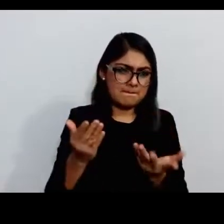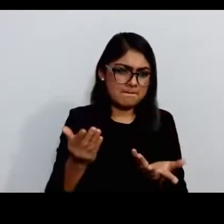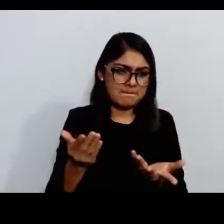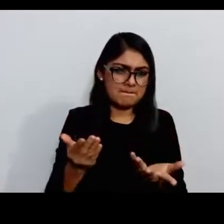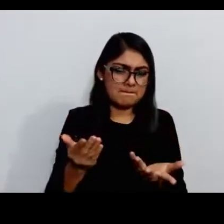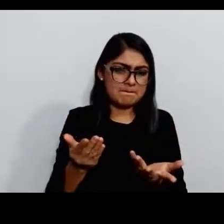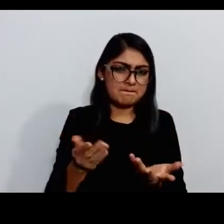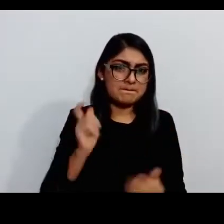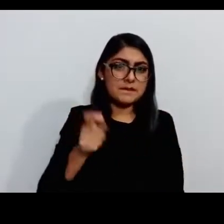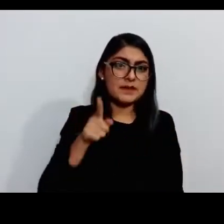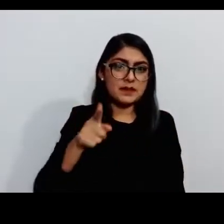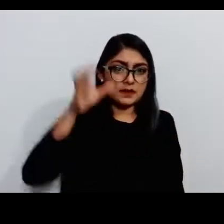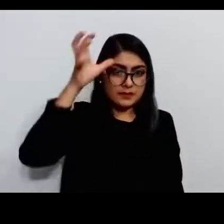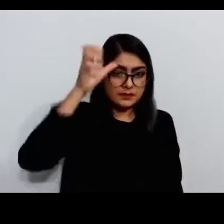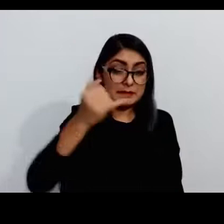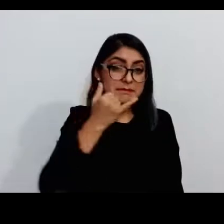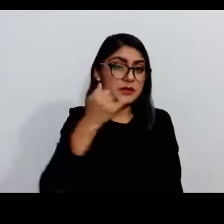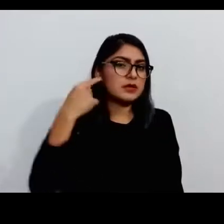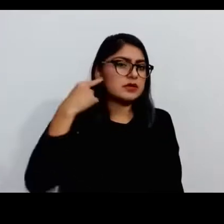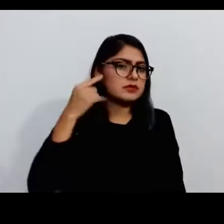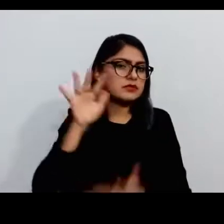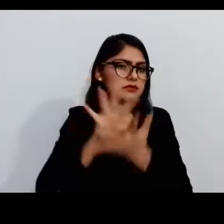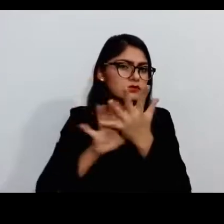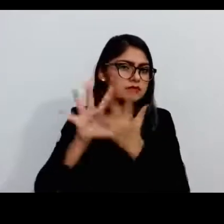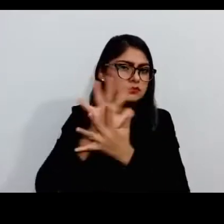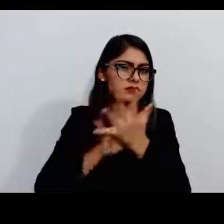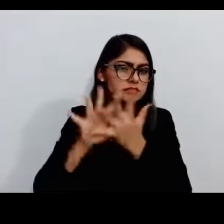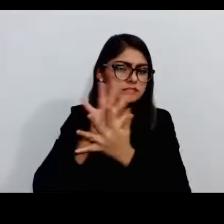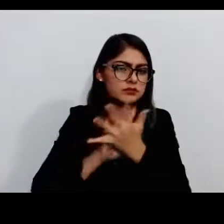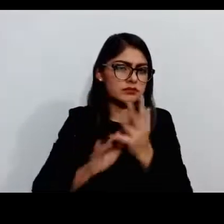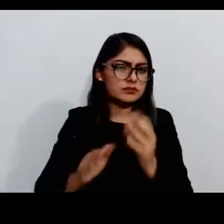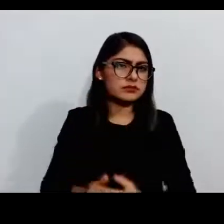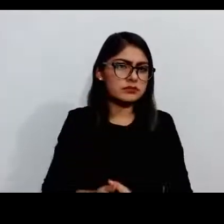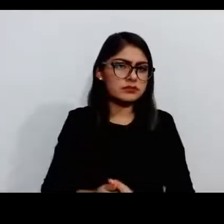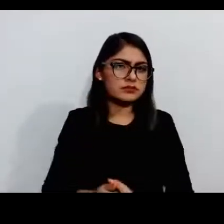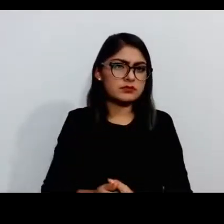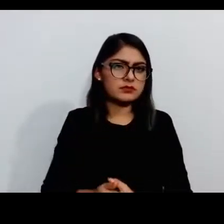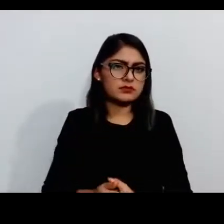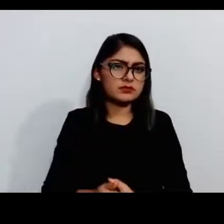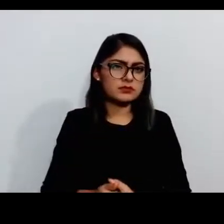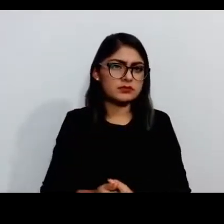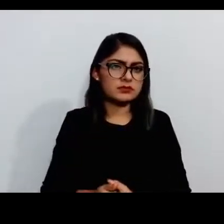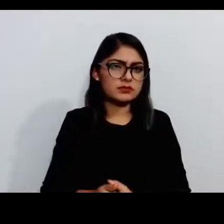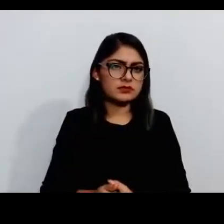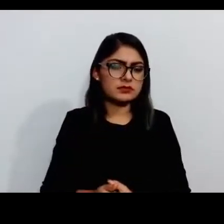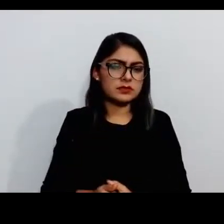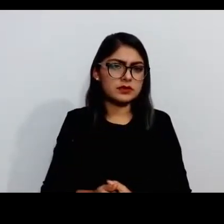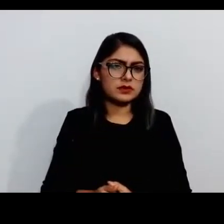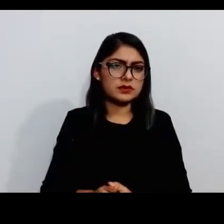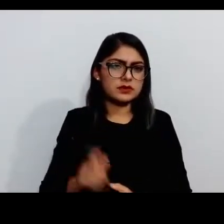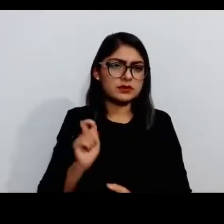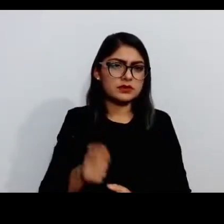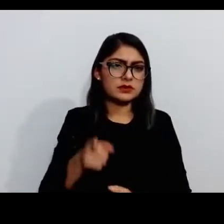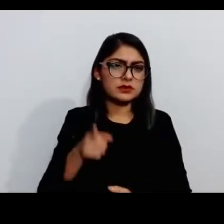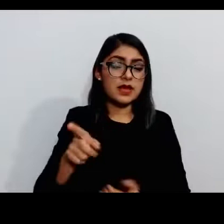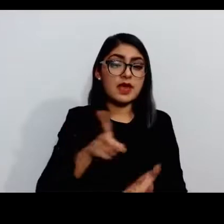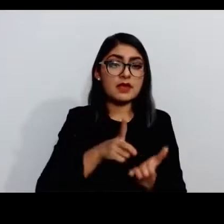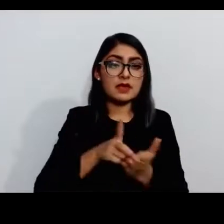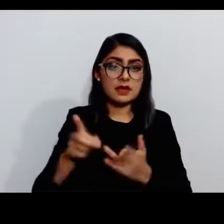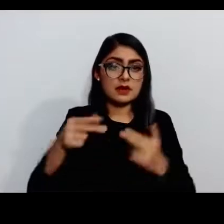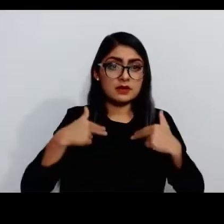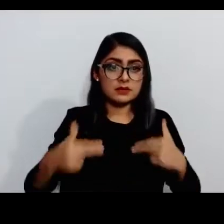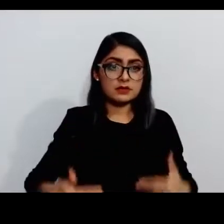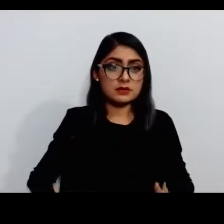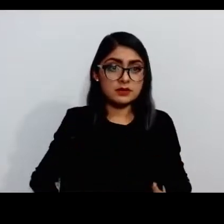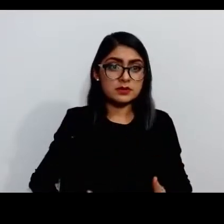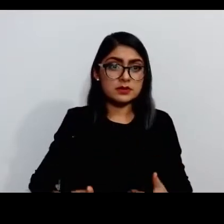¿no? Mientras que los derechos humanos entendidos así en la lógica de la internacionalización de los derechos, son derechos